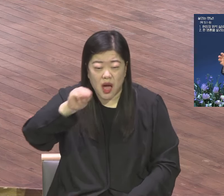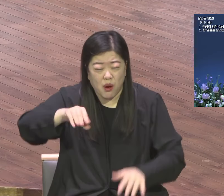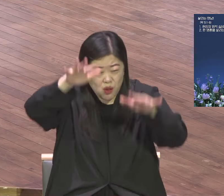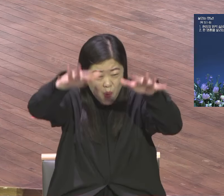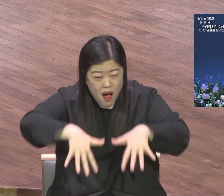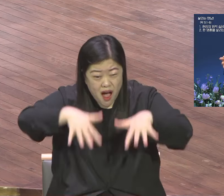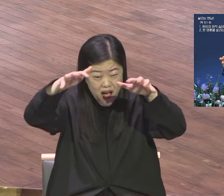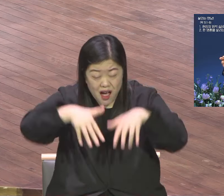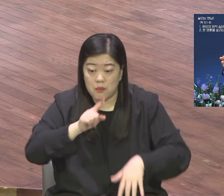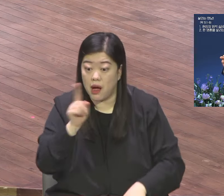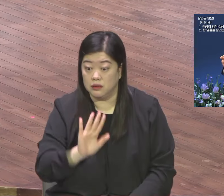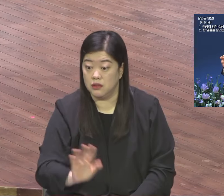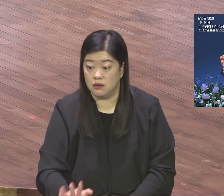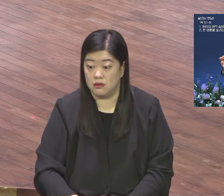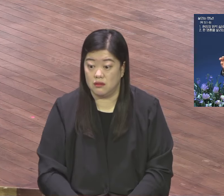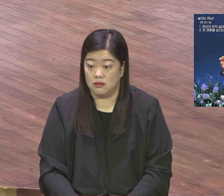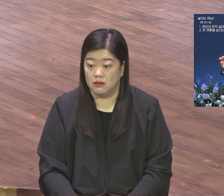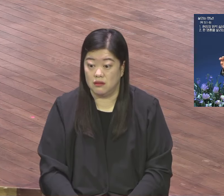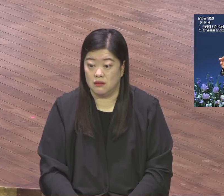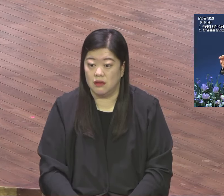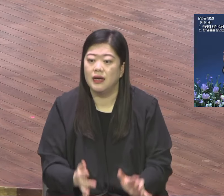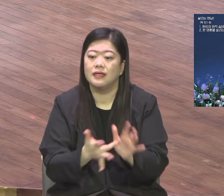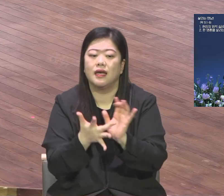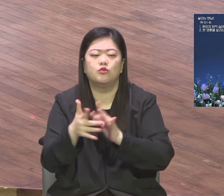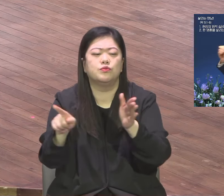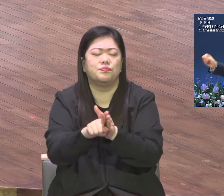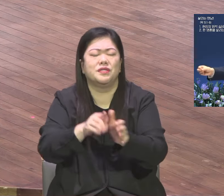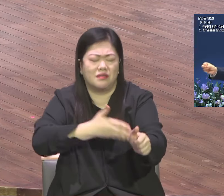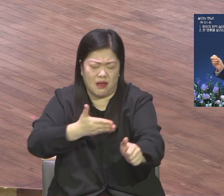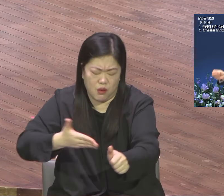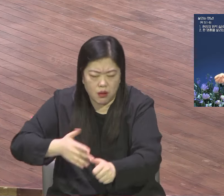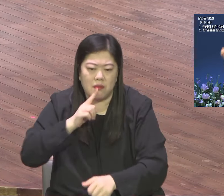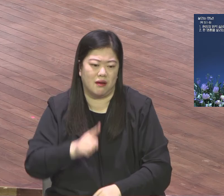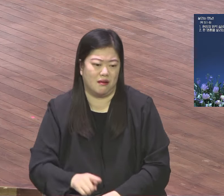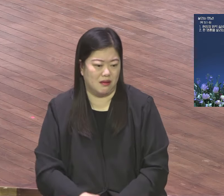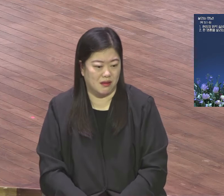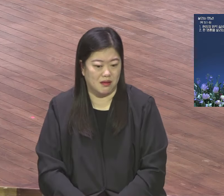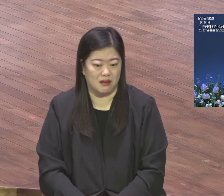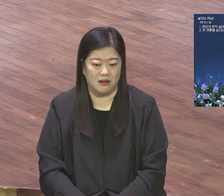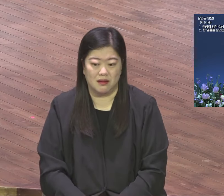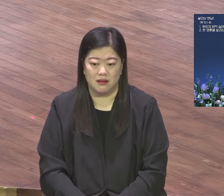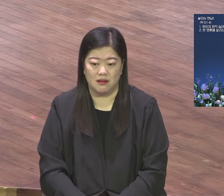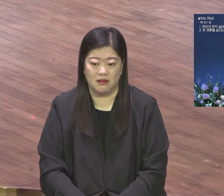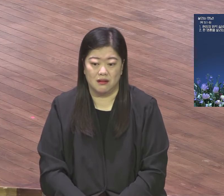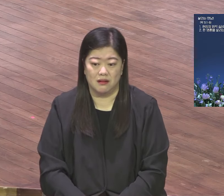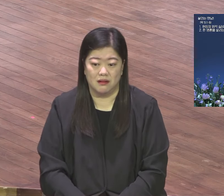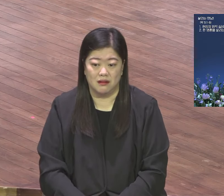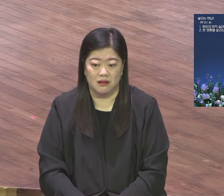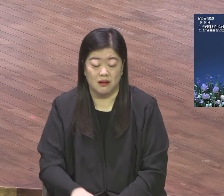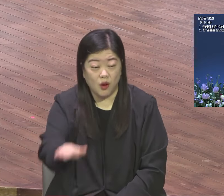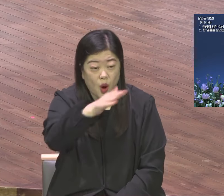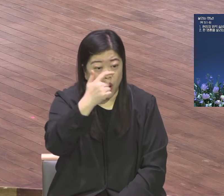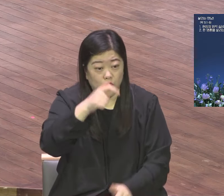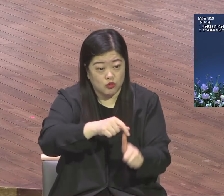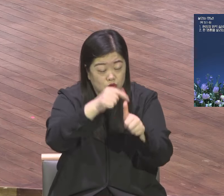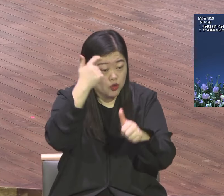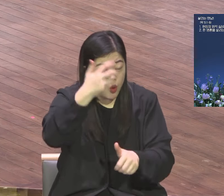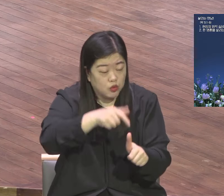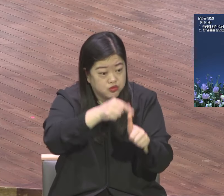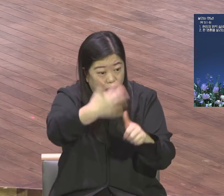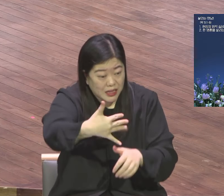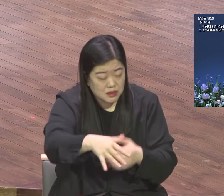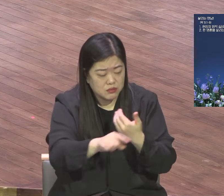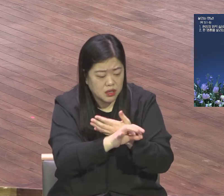어디서 우리가 예수 생명 집어넣자. 그리고 그 가까운 교회 나가서 구원을 받아야 될 거 아니에요. 그게 우리 양심